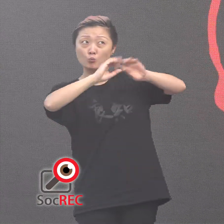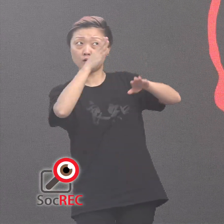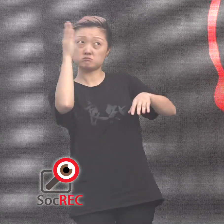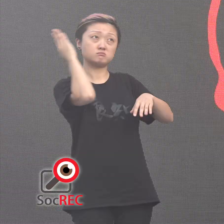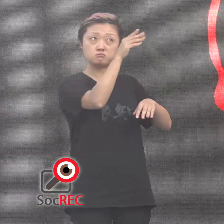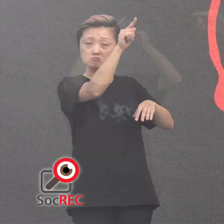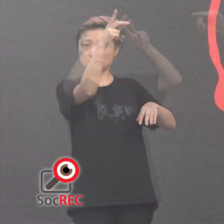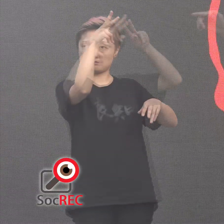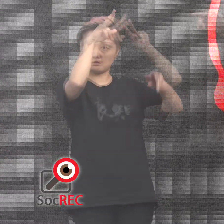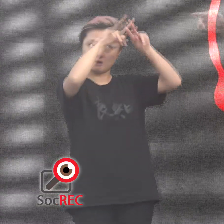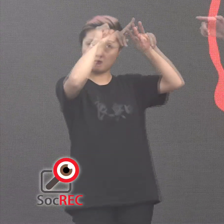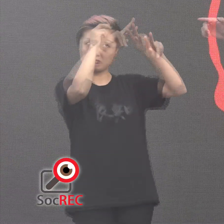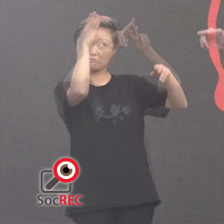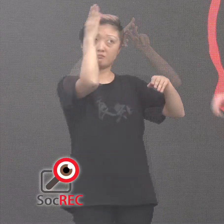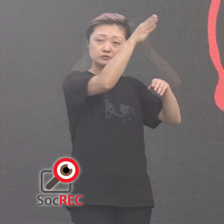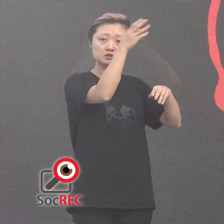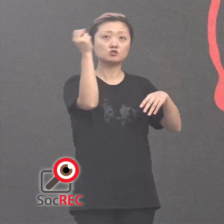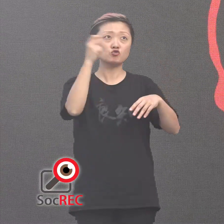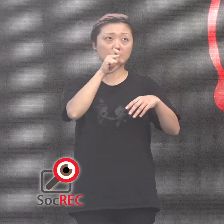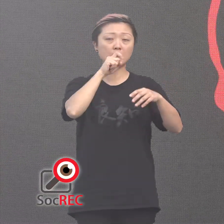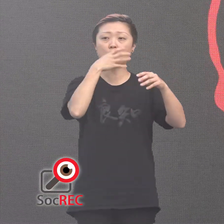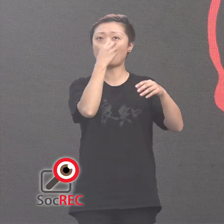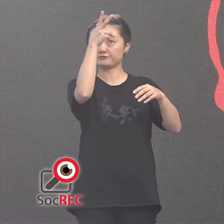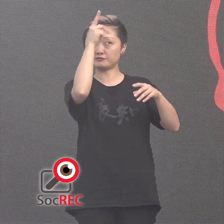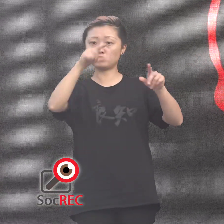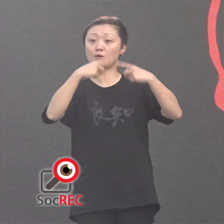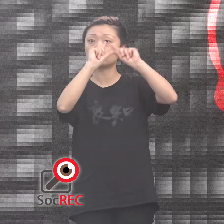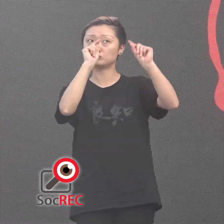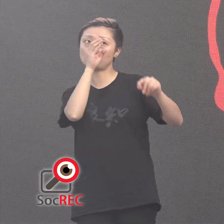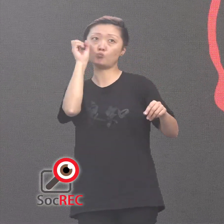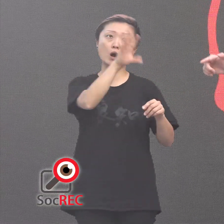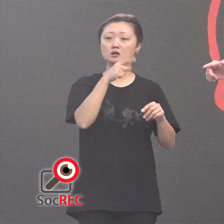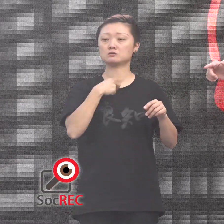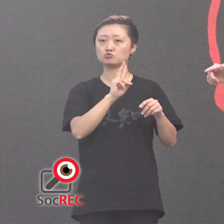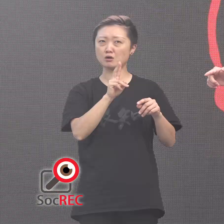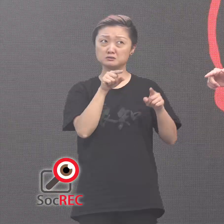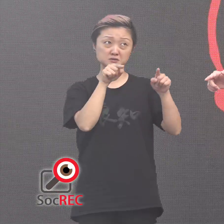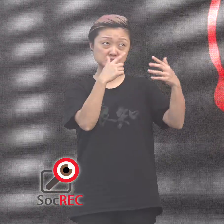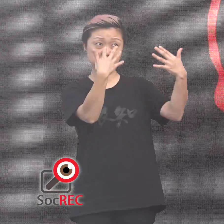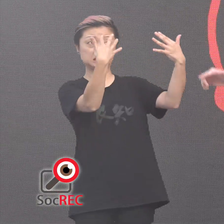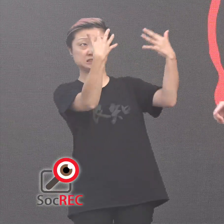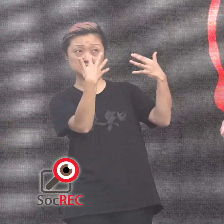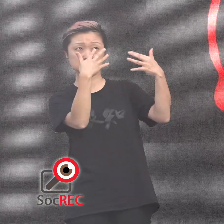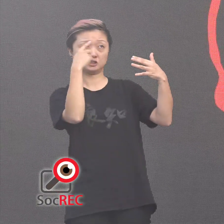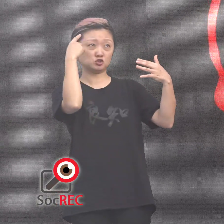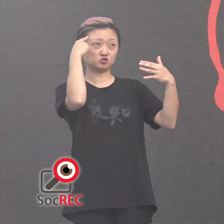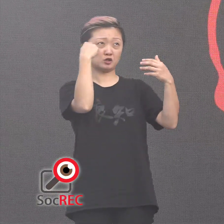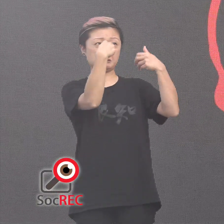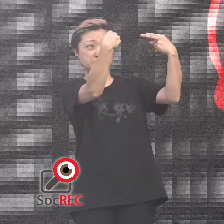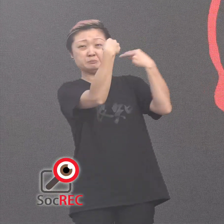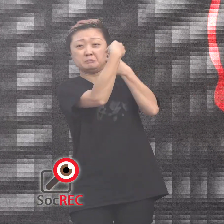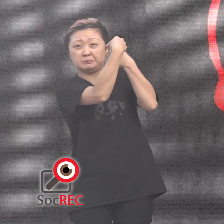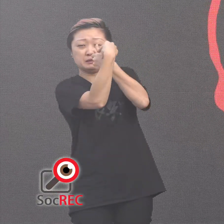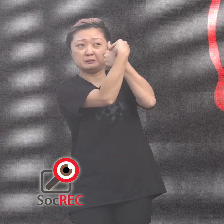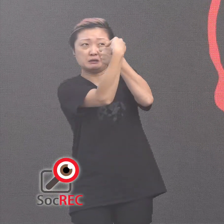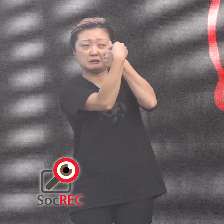权和林郑月娥的傀儡政权，我们对这种独裁的统治方式，我们要